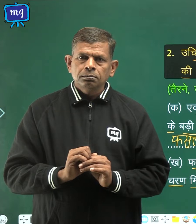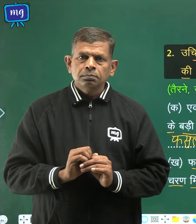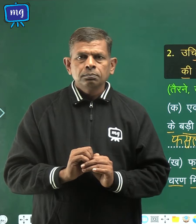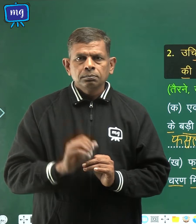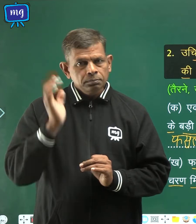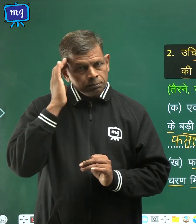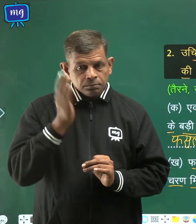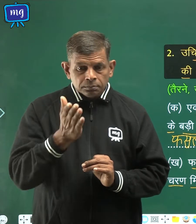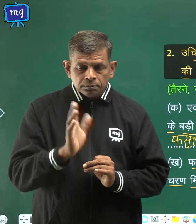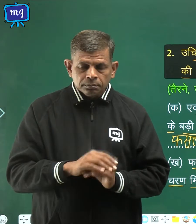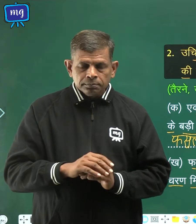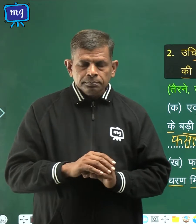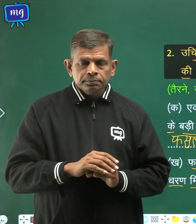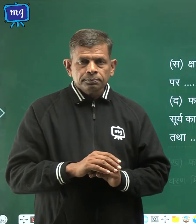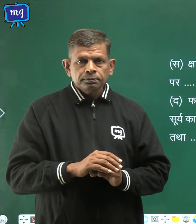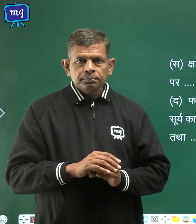समझ गए?